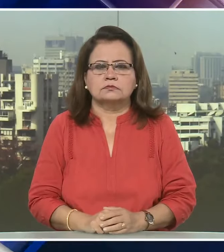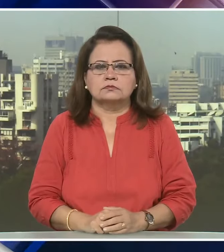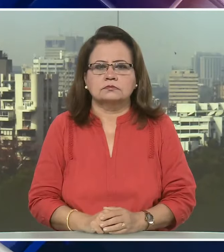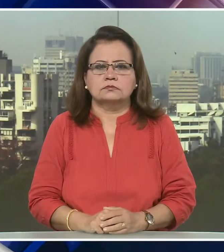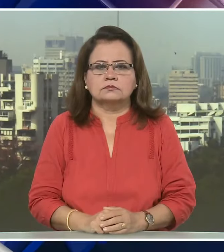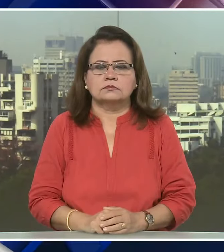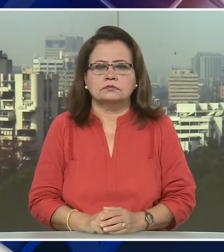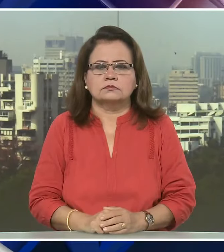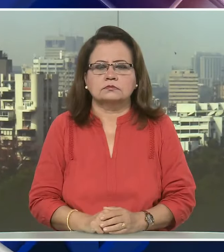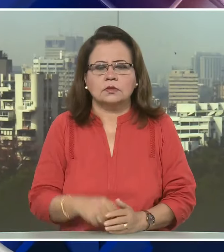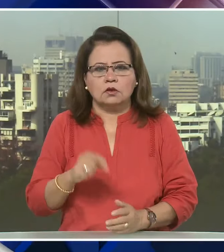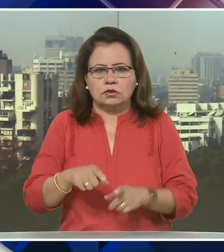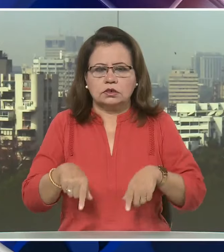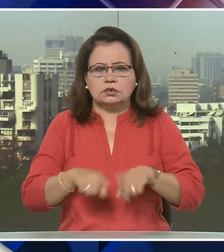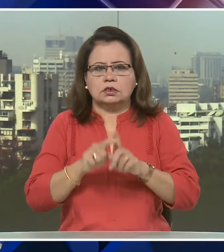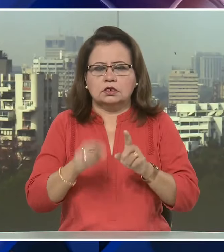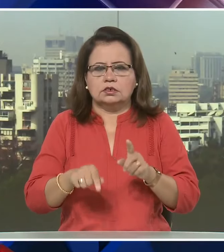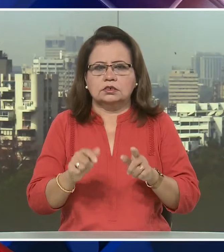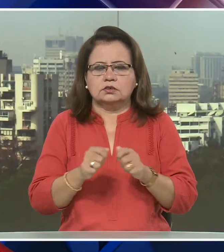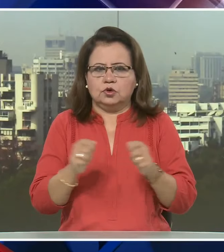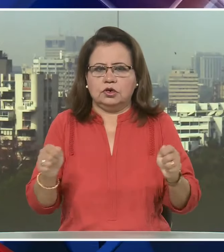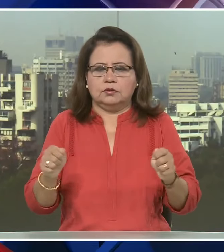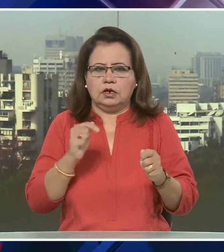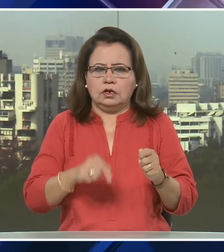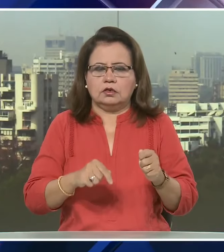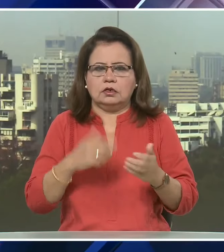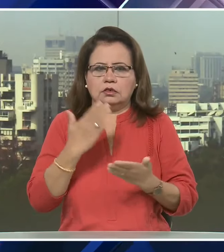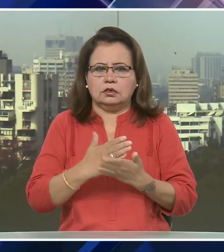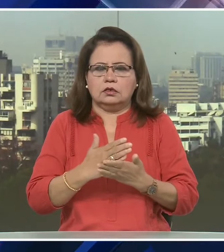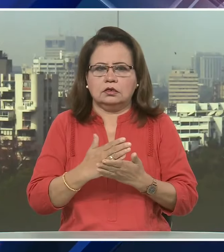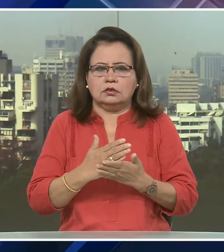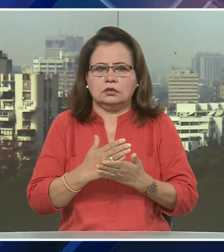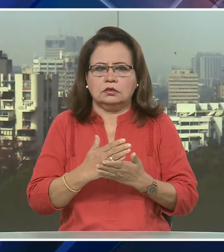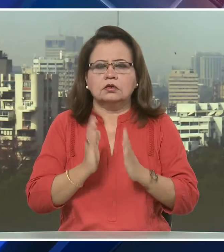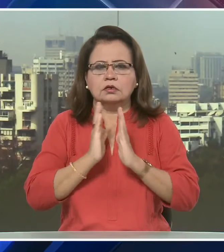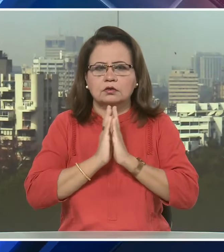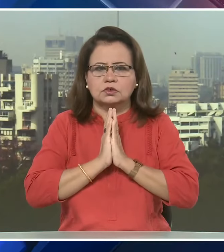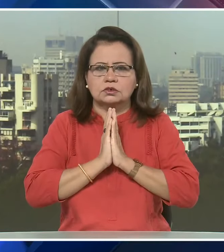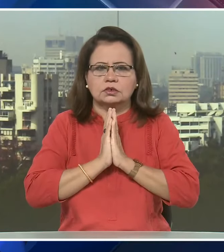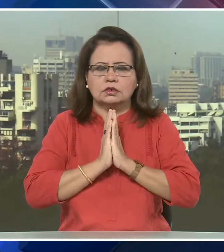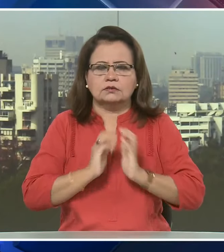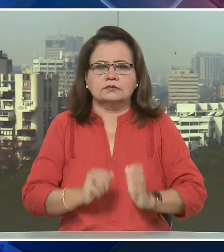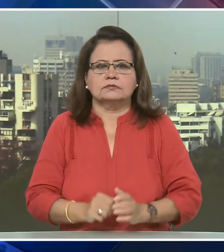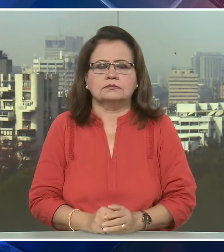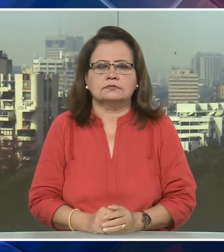और इसके साथ ही हमारे इस खास बुलेटिन में फिलहाल इतना ही। दीजिए इजाजत। नमस्कार।